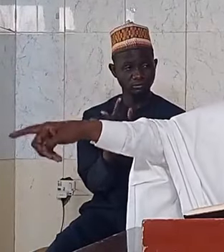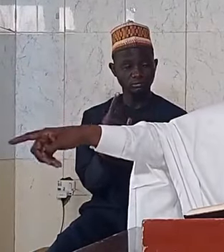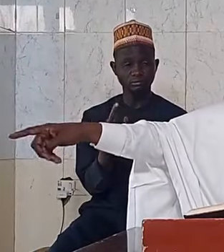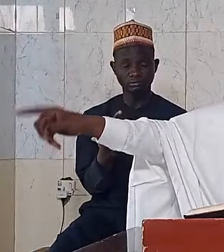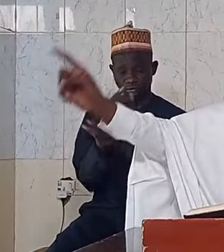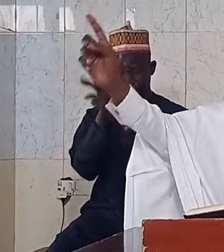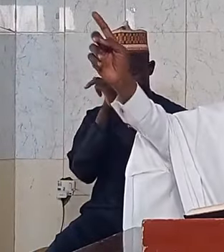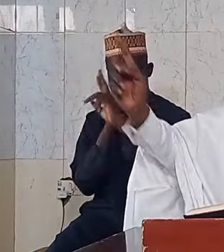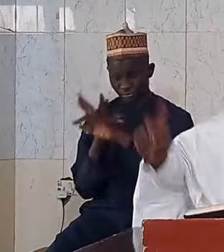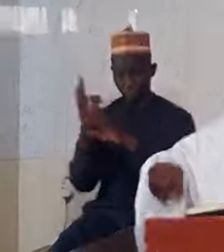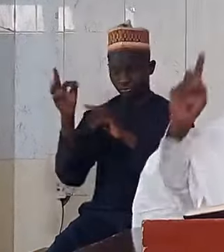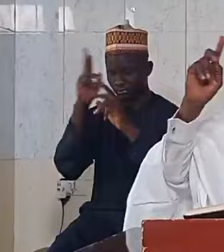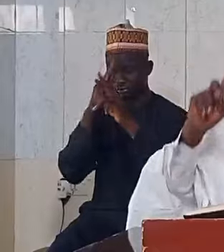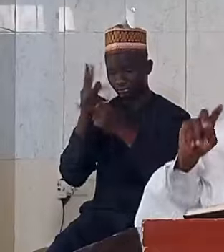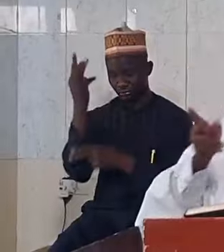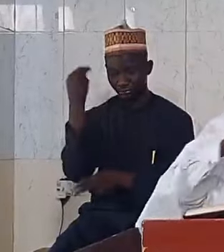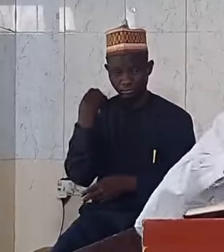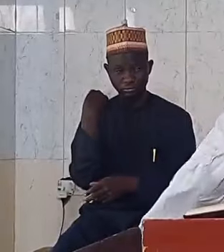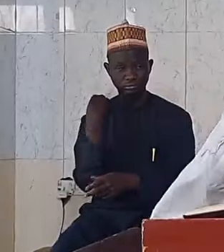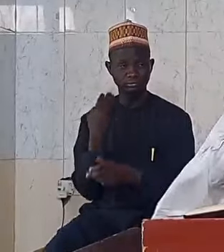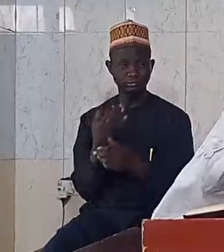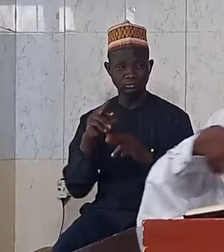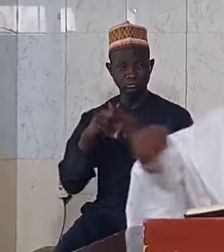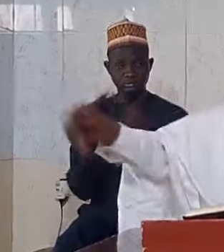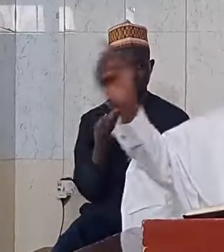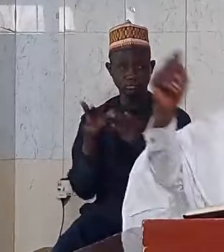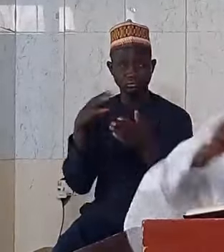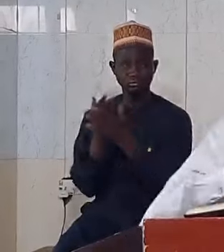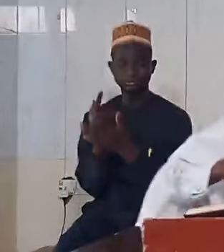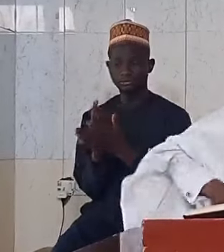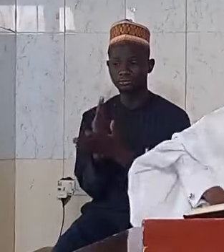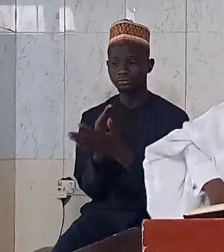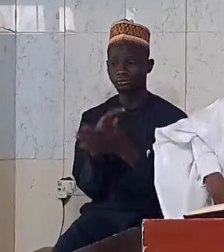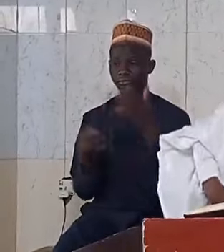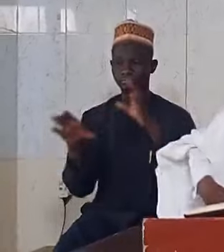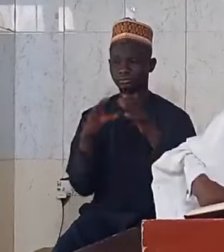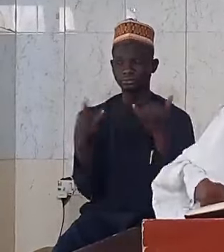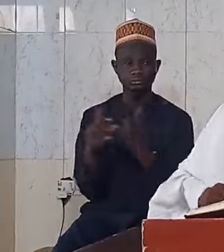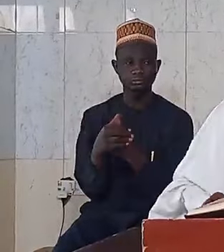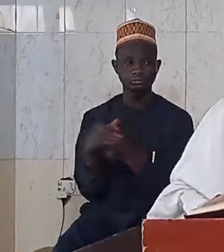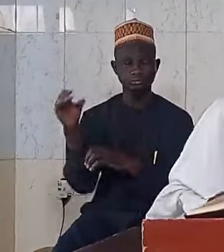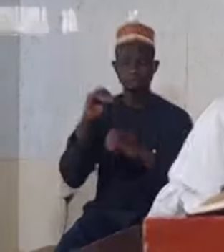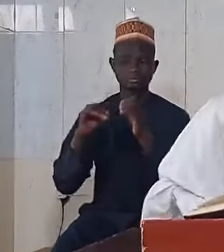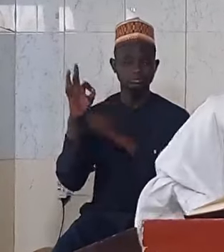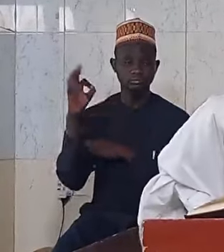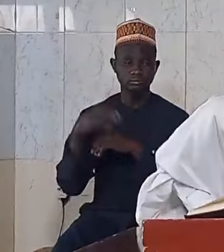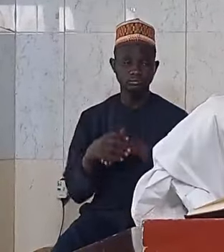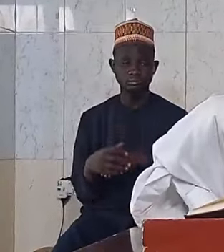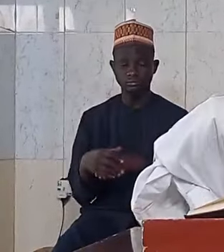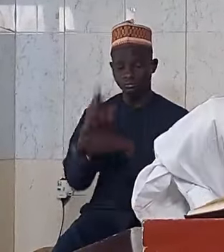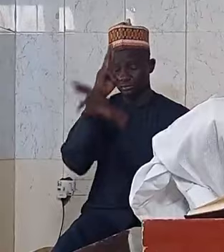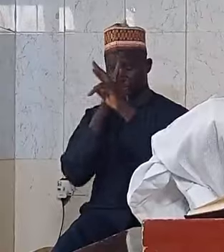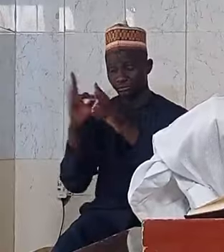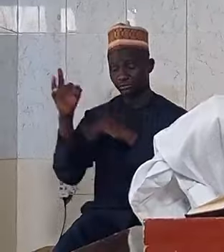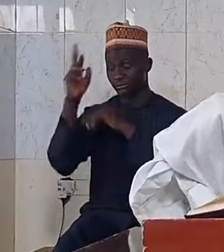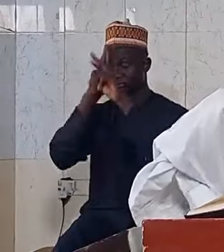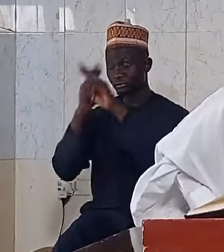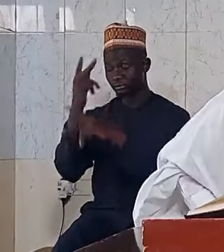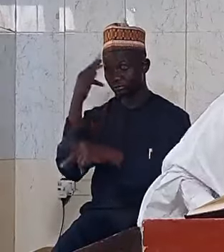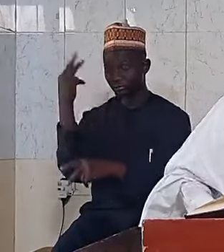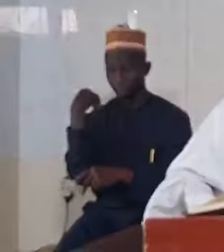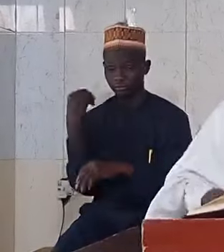ta'atullahi wa ta'atu rasulihi yana da alaka da duk zancen nan da muke har yanzu ya ayyuhal ladina amanu ati'ullaha wa